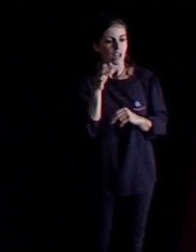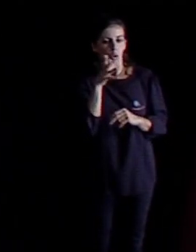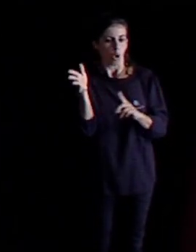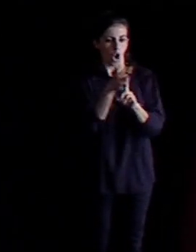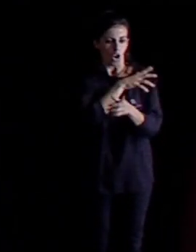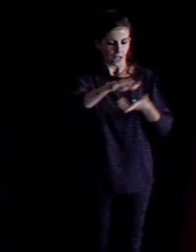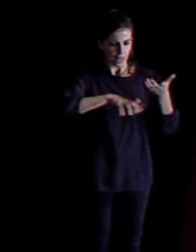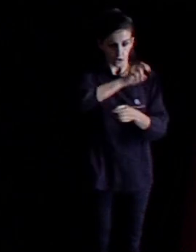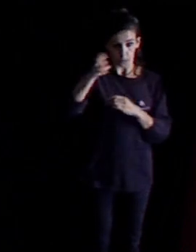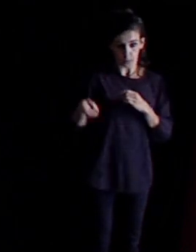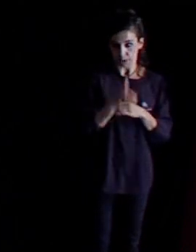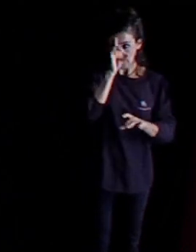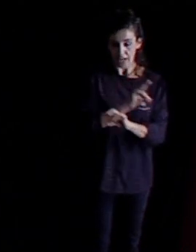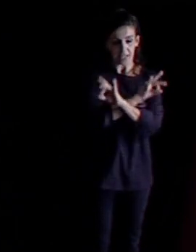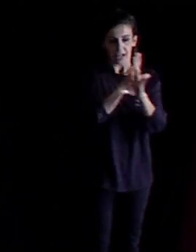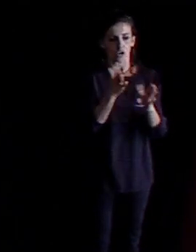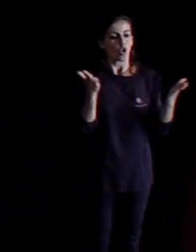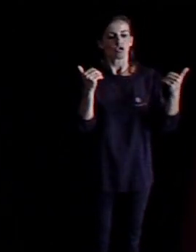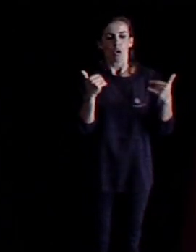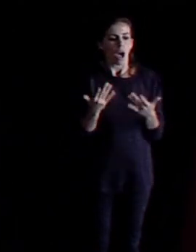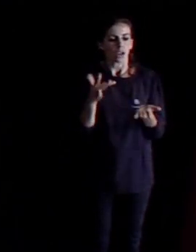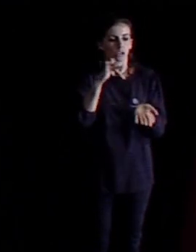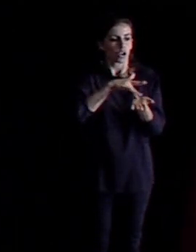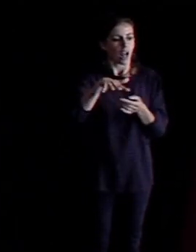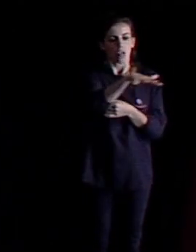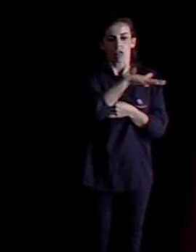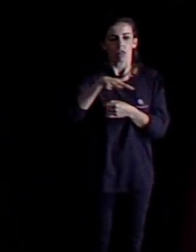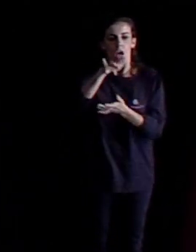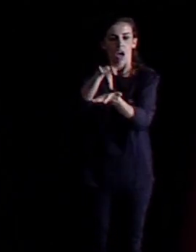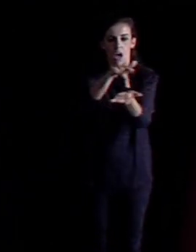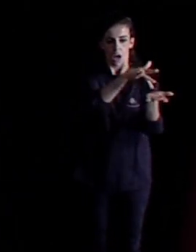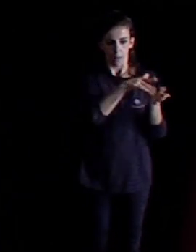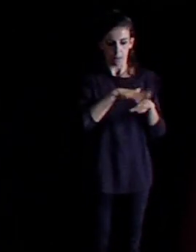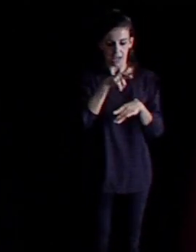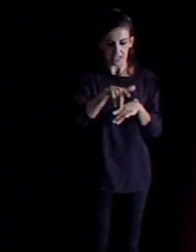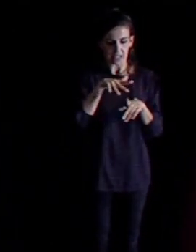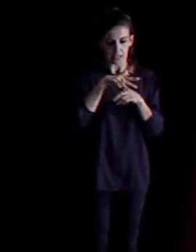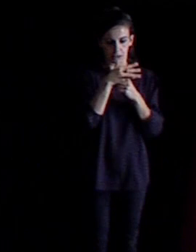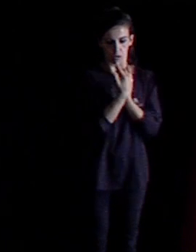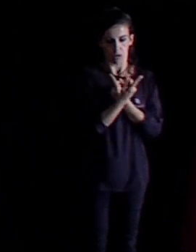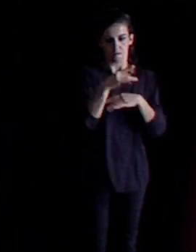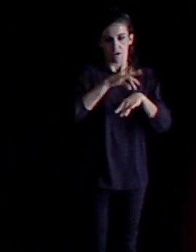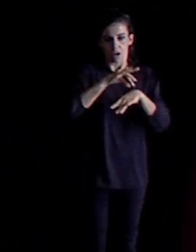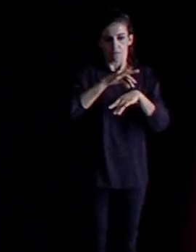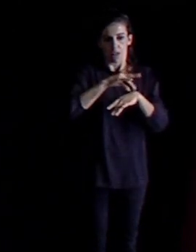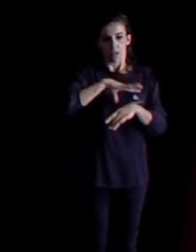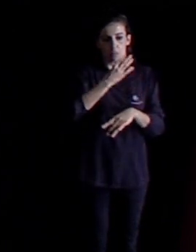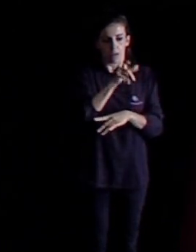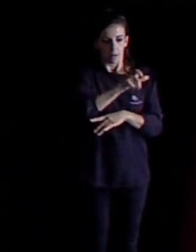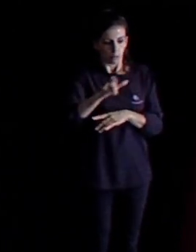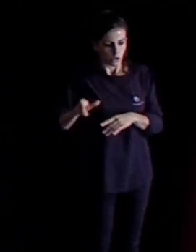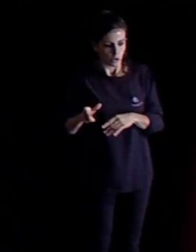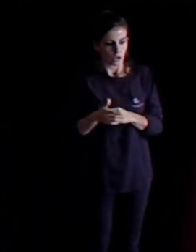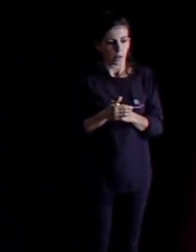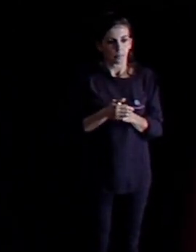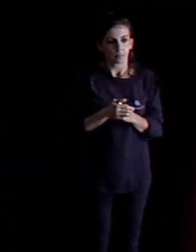etcétera. Por supuesto, no hay una ubicación a nivel nosológico para este tipo de patología que puedan tener estas personas.